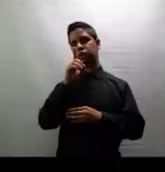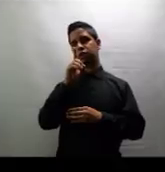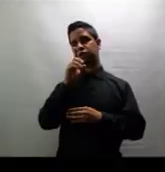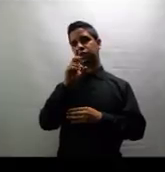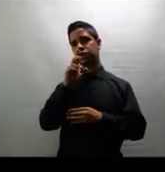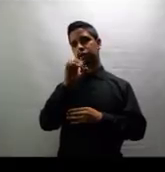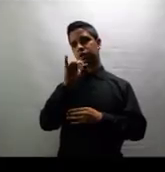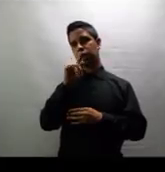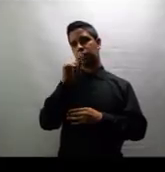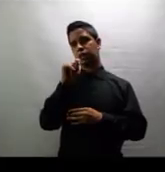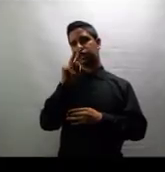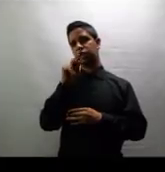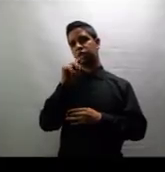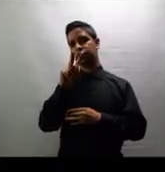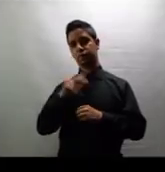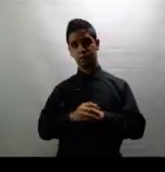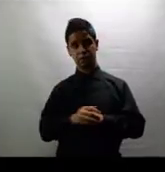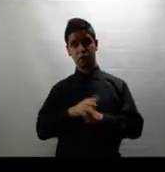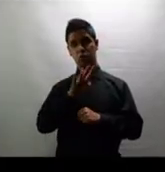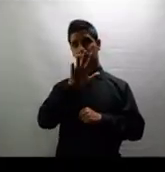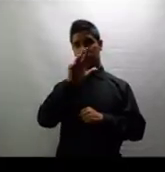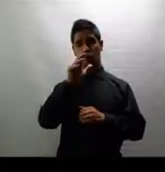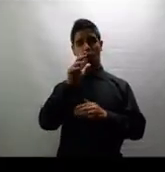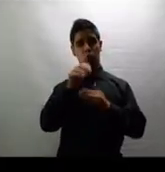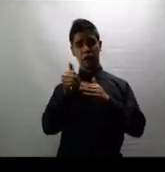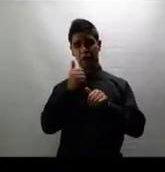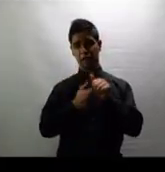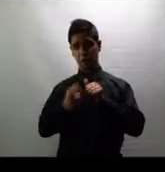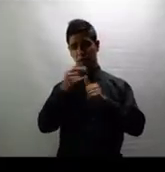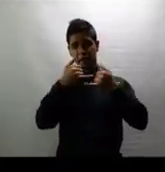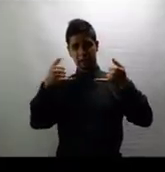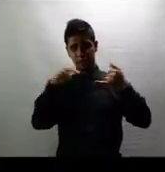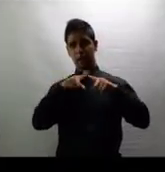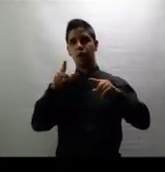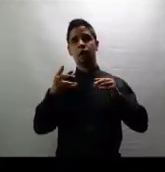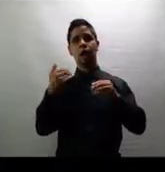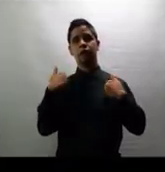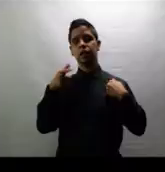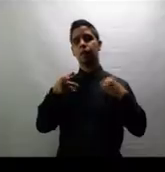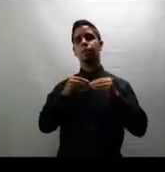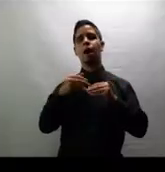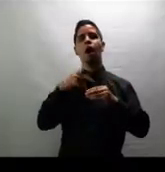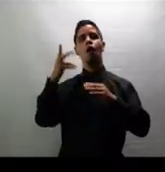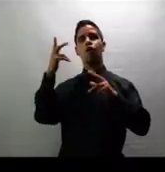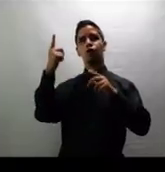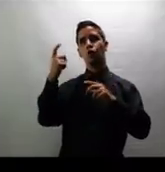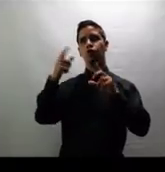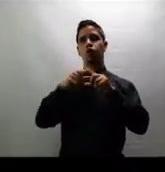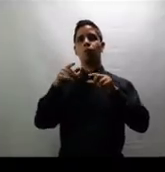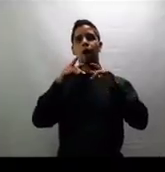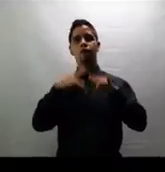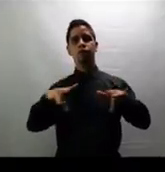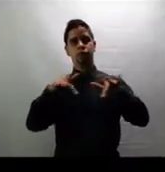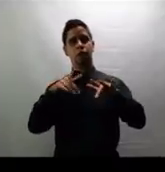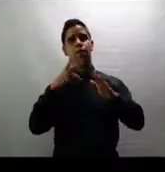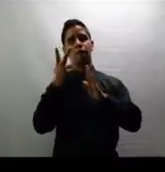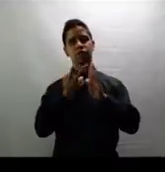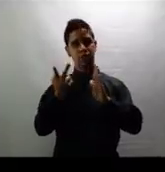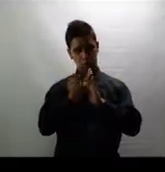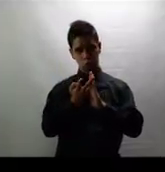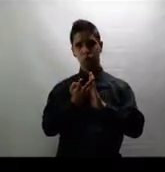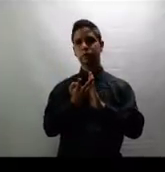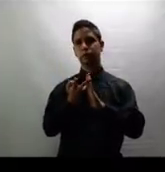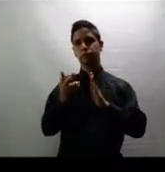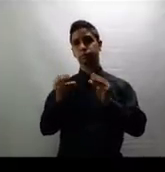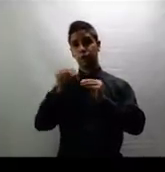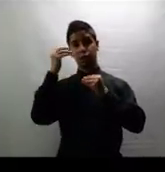líneas por sólo 45 dólares al mes cada una más data para más música más fotos más selfish más vídeos plan de datos ilimitada delicias